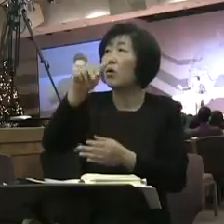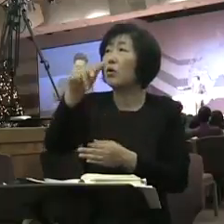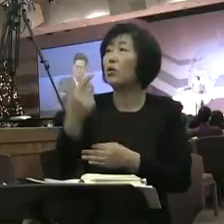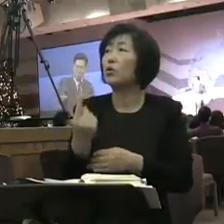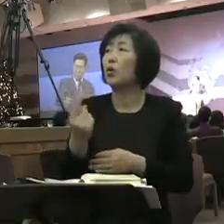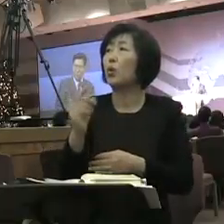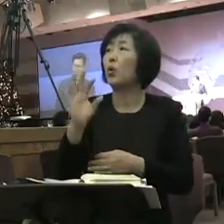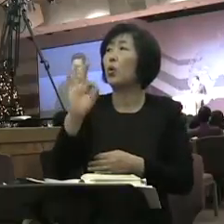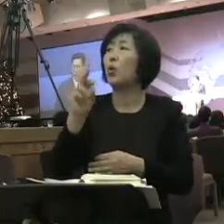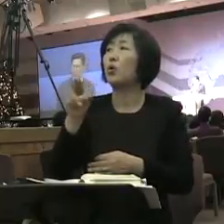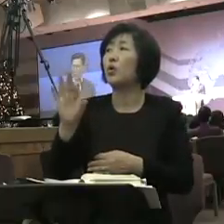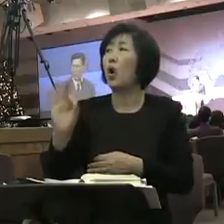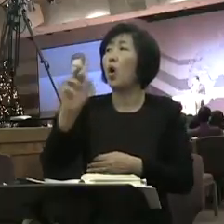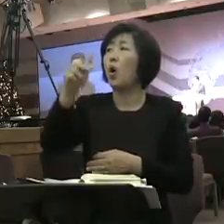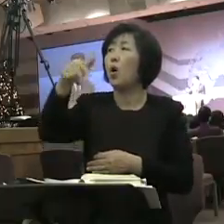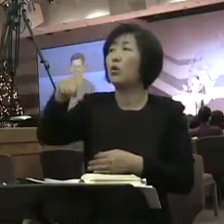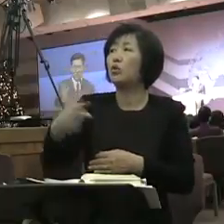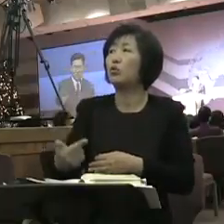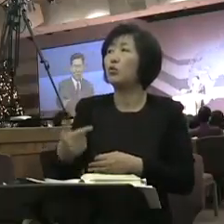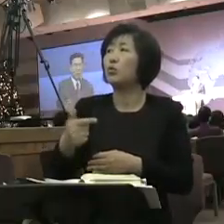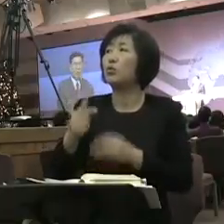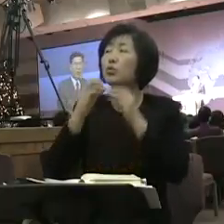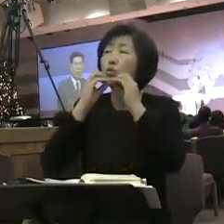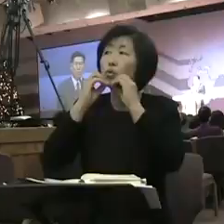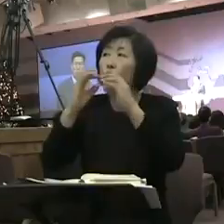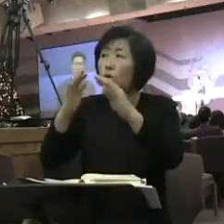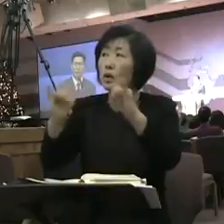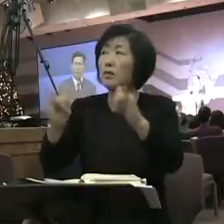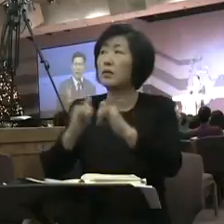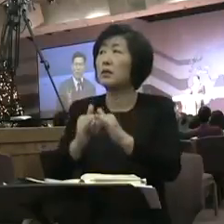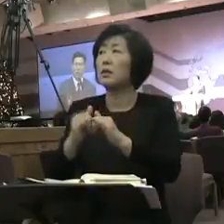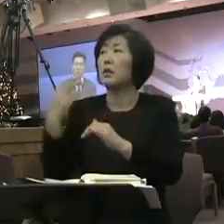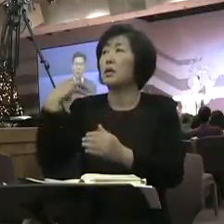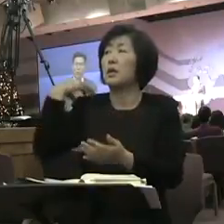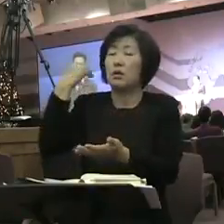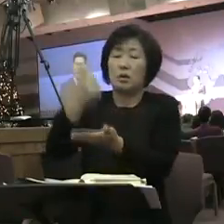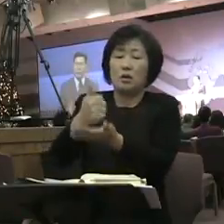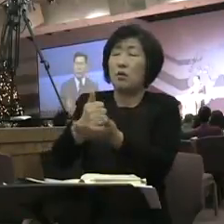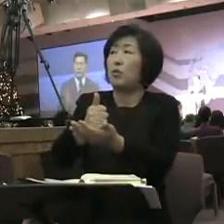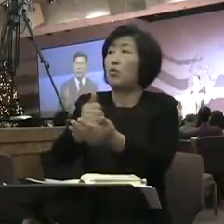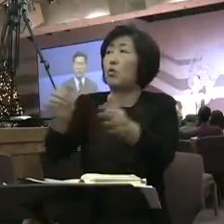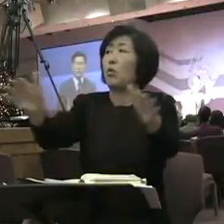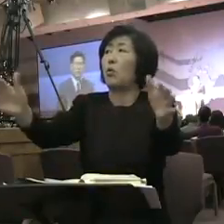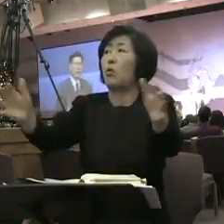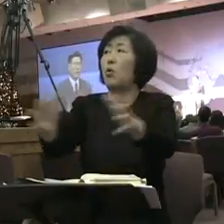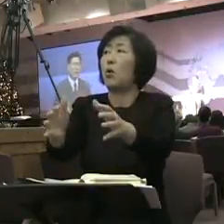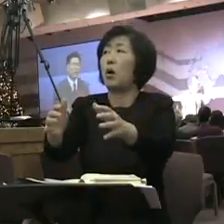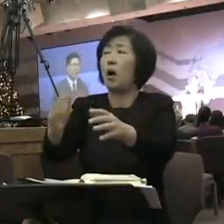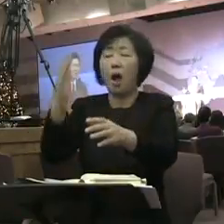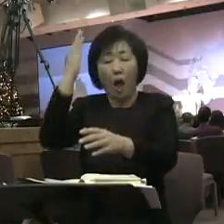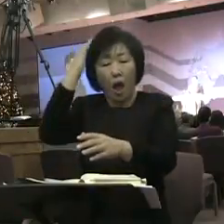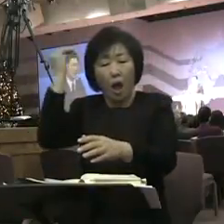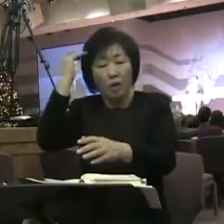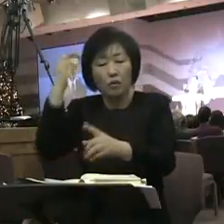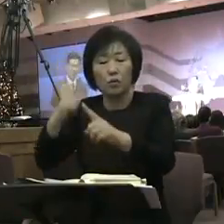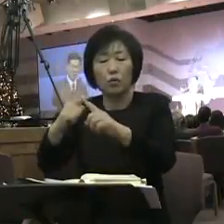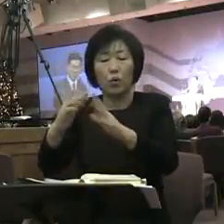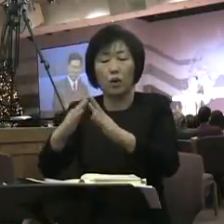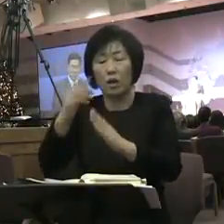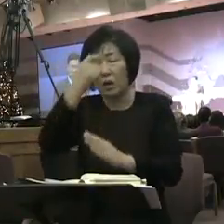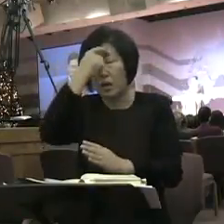선교사님께서 필리핀 그 교회 지도자들을 모아놓고 한국 교회의 그 영성과 그 기도에